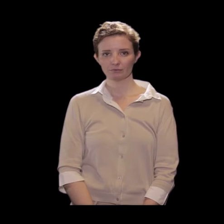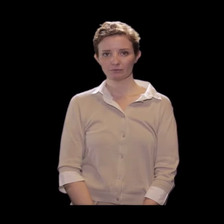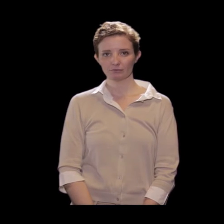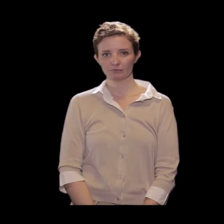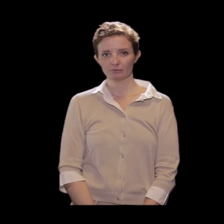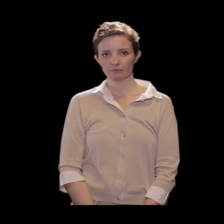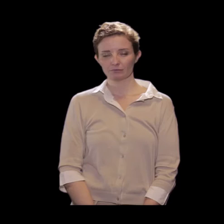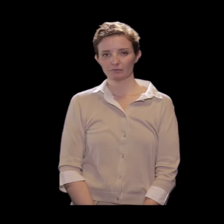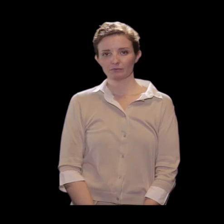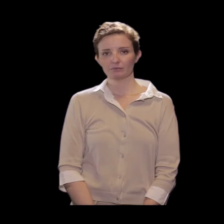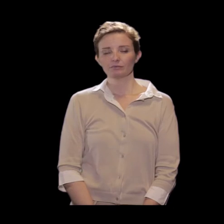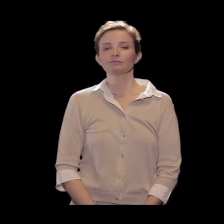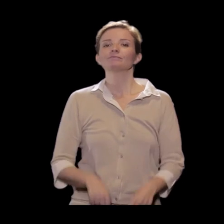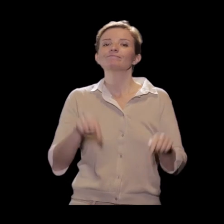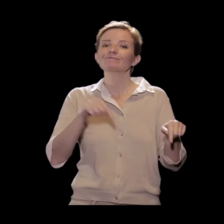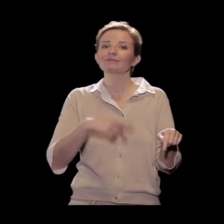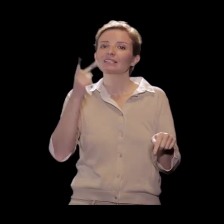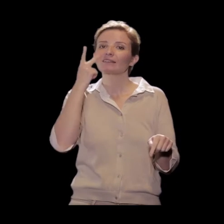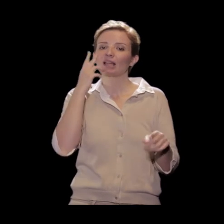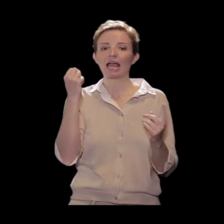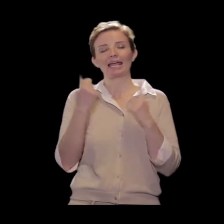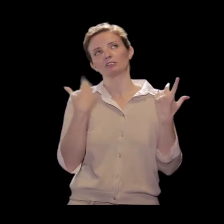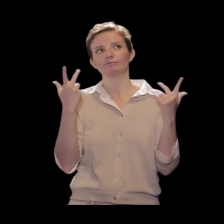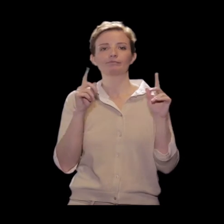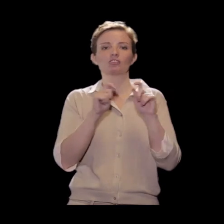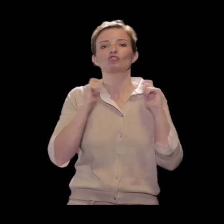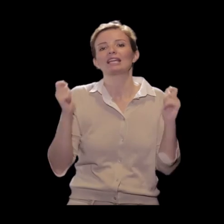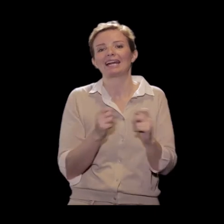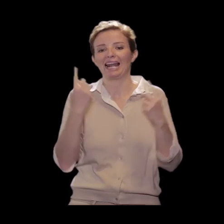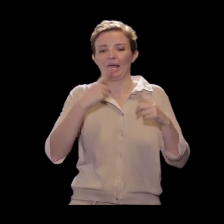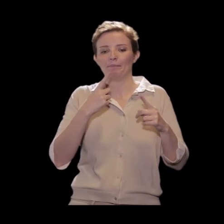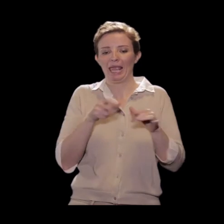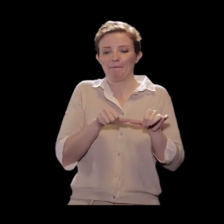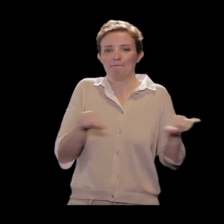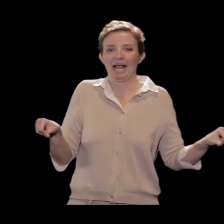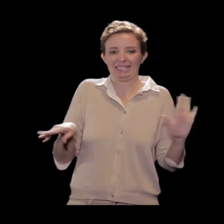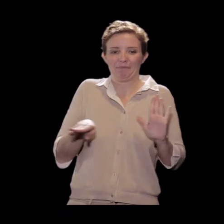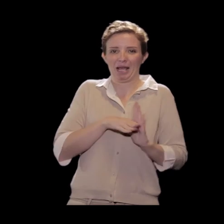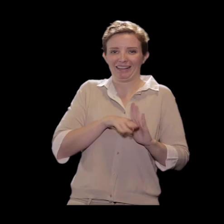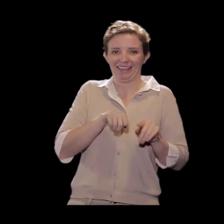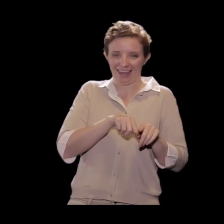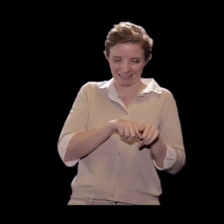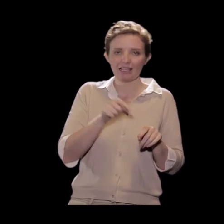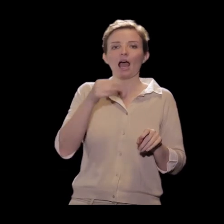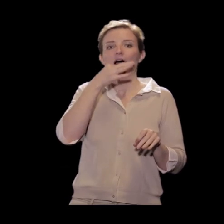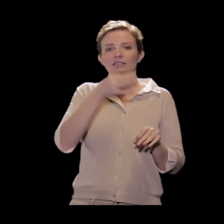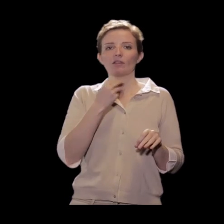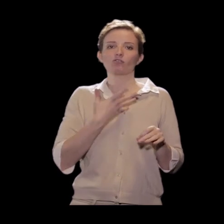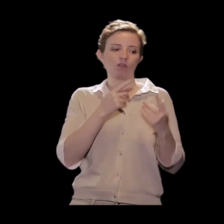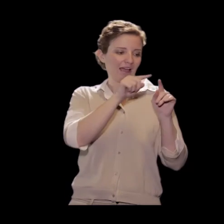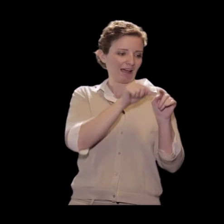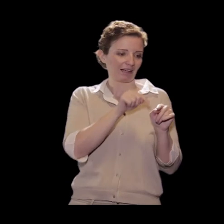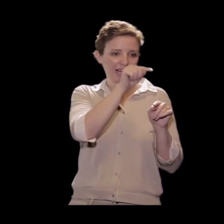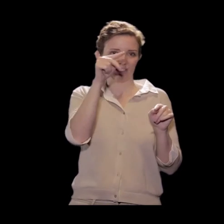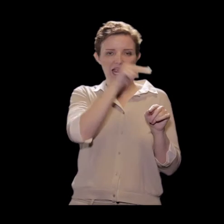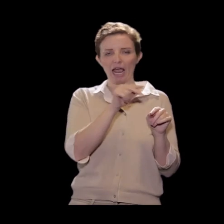n vediamo il caso più generale Cioè quello di partenza sostanzialmente Quindi abbiamo a che fare con la radice enesima di